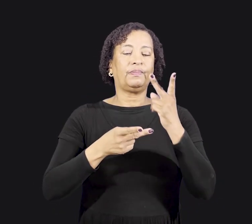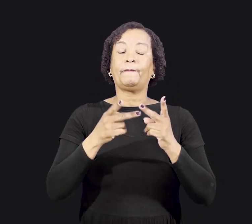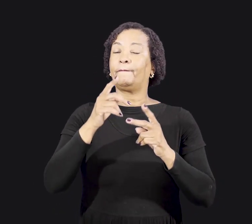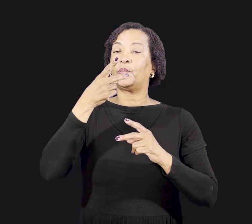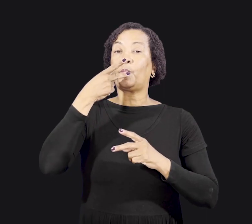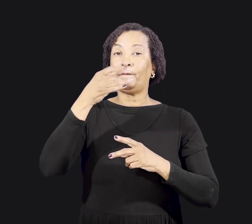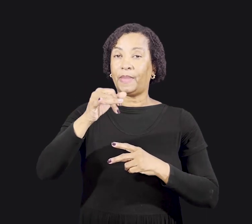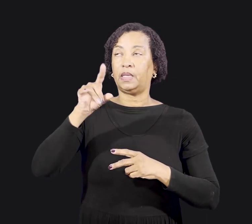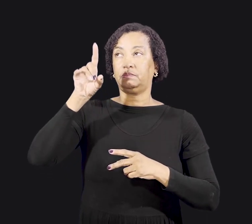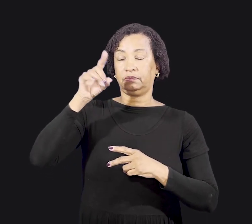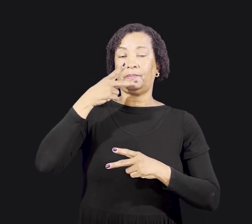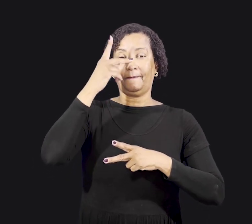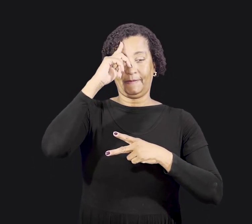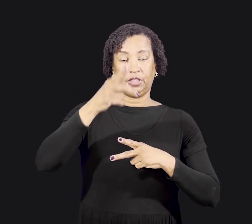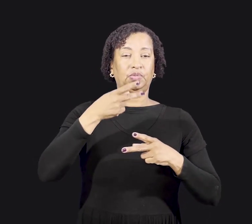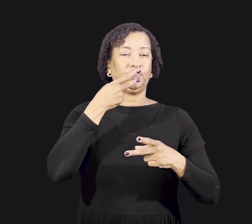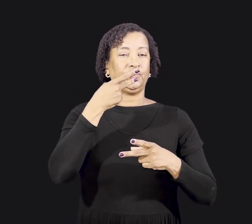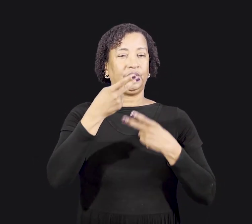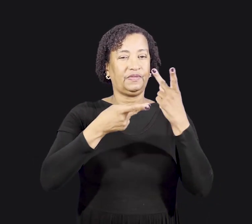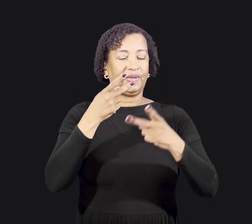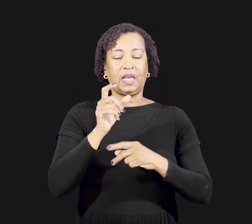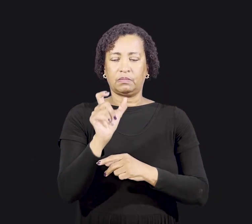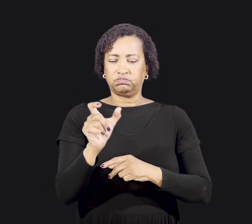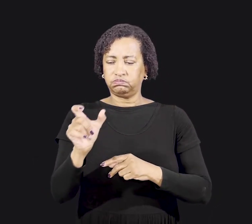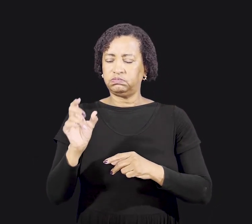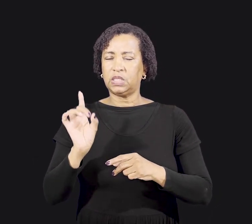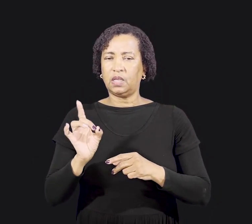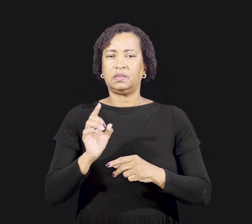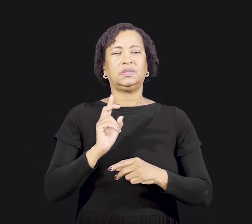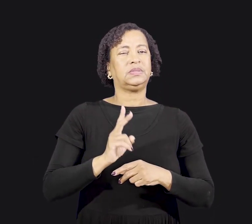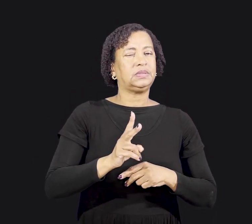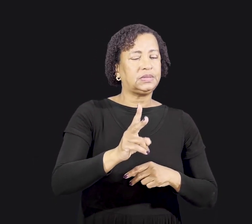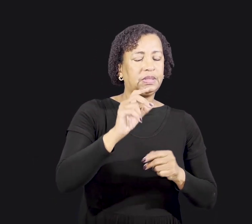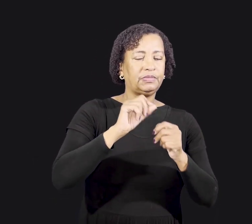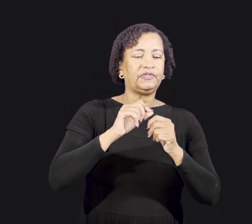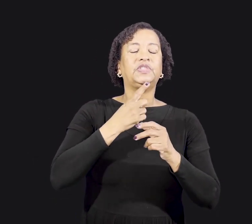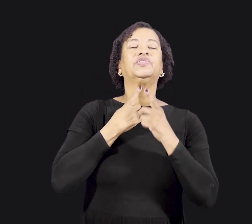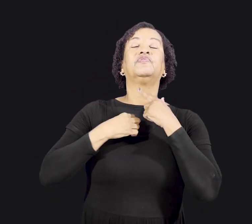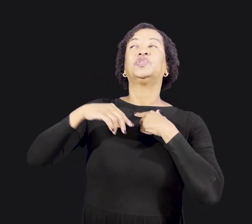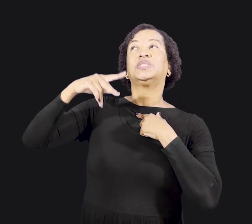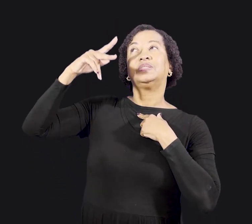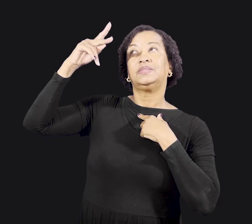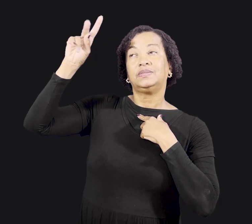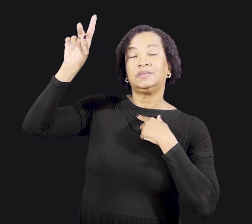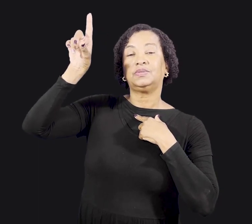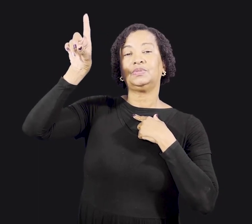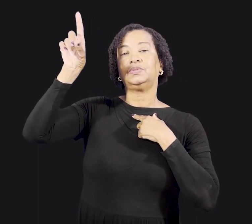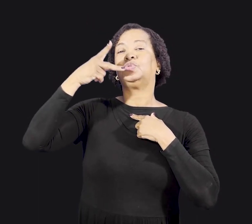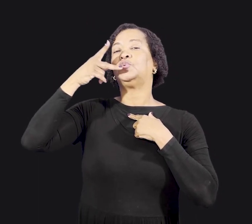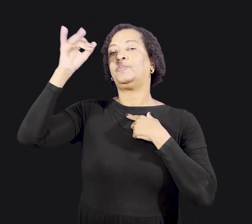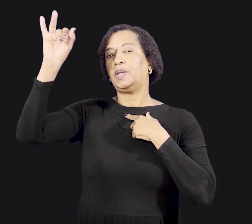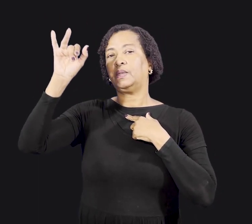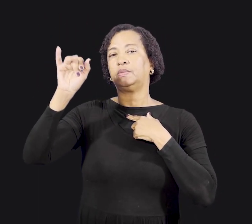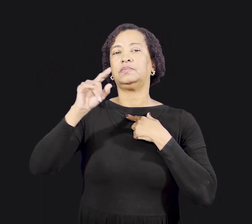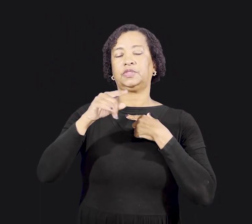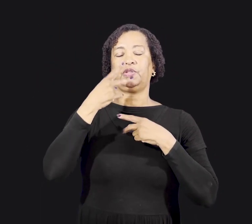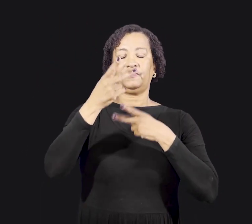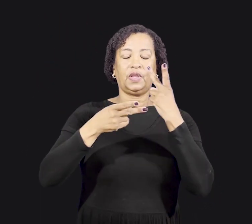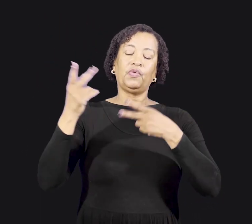falado. Ele sempre fez a vontade do Pai. Foi isso que ele quis dizer com venham a mim e aprendam de mim. Por quê? Porque